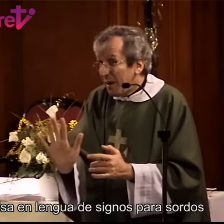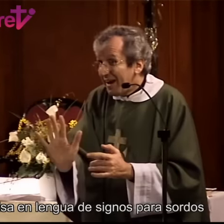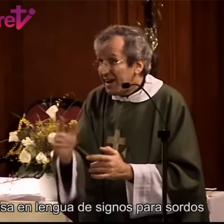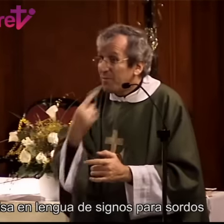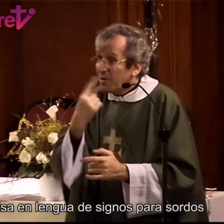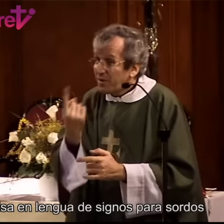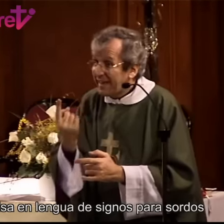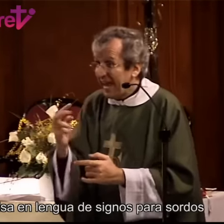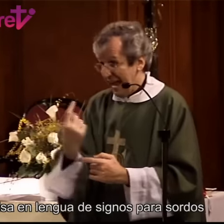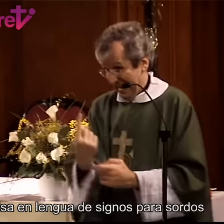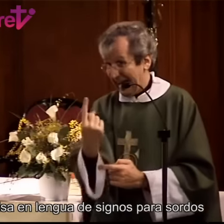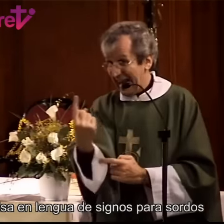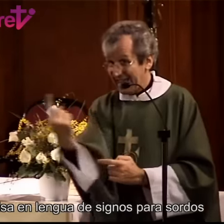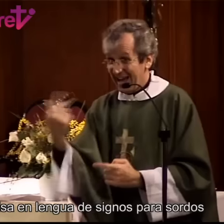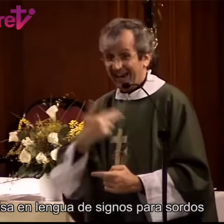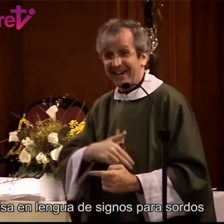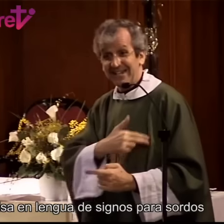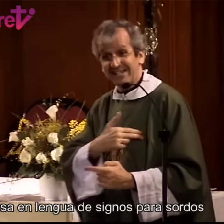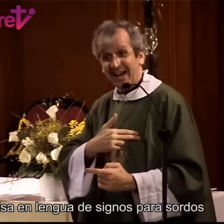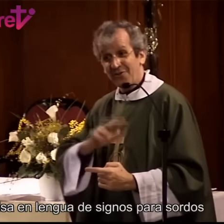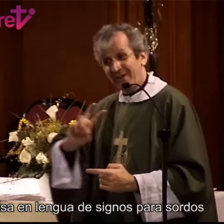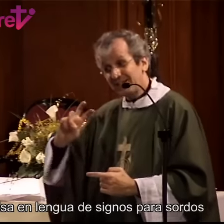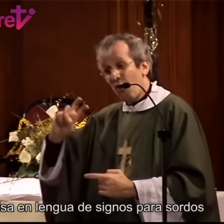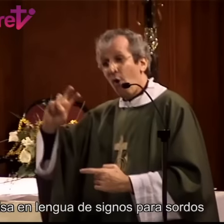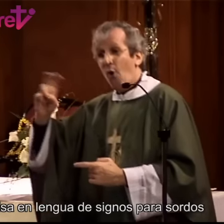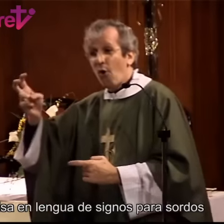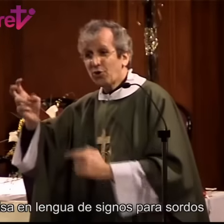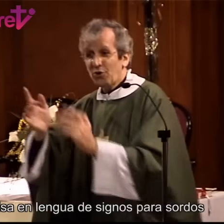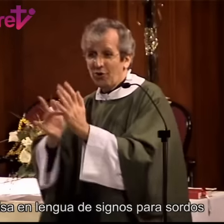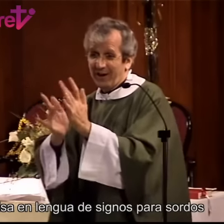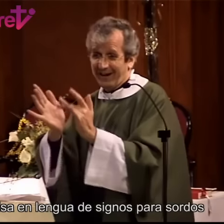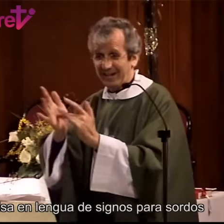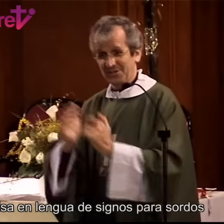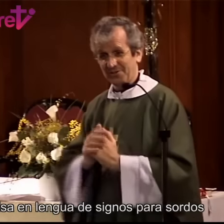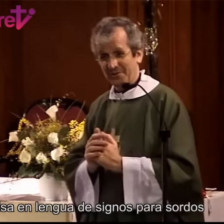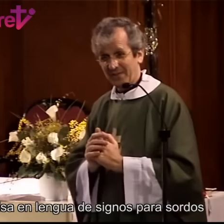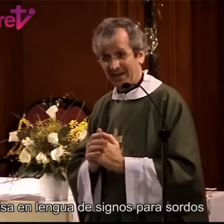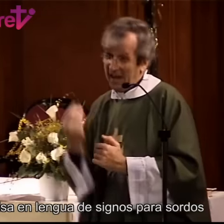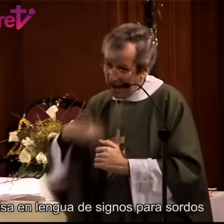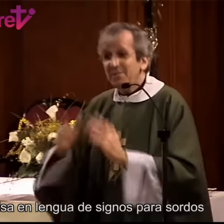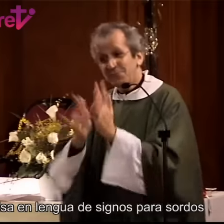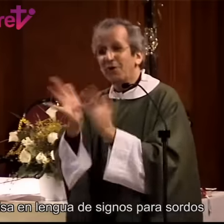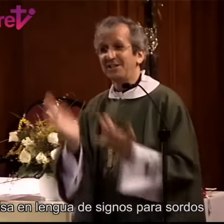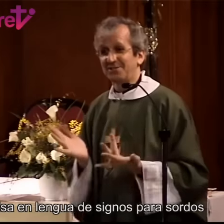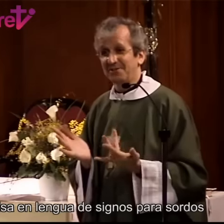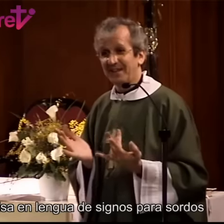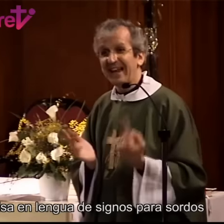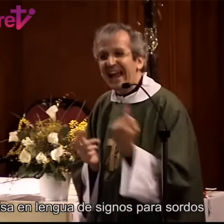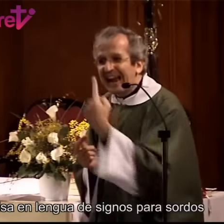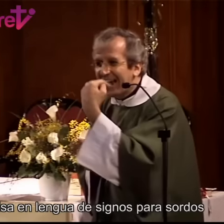manera podríamos decir que cada cristiano es otro Cristo, el mismo Cristo. Es decir, cada